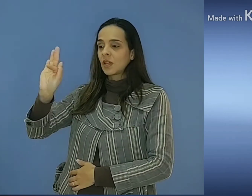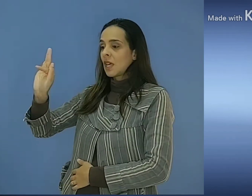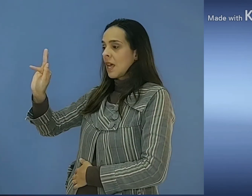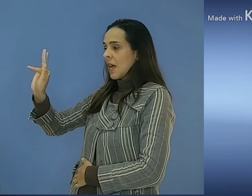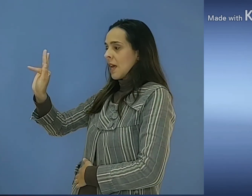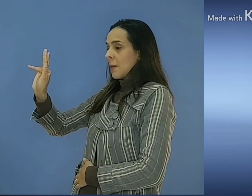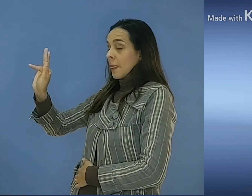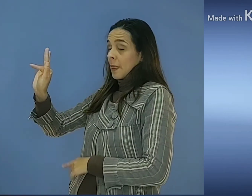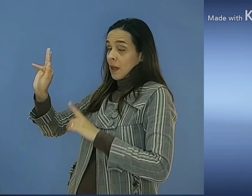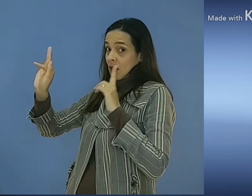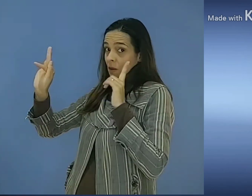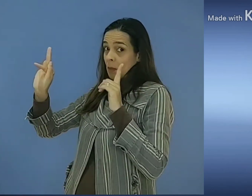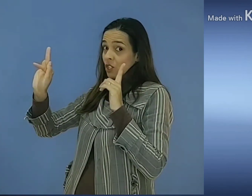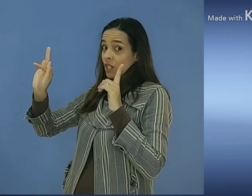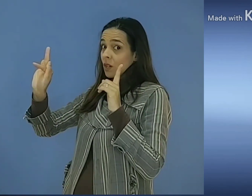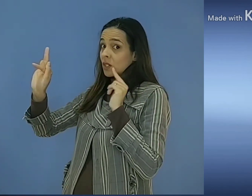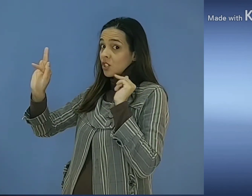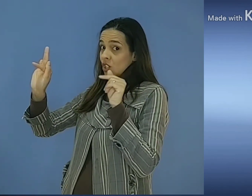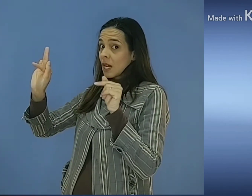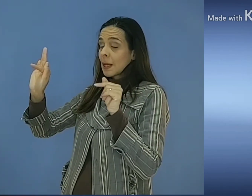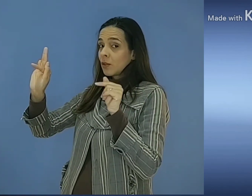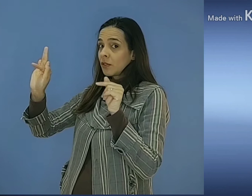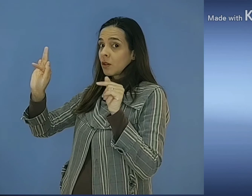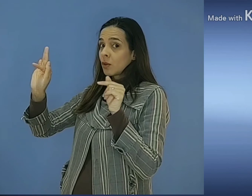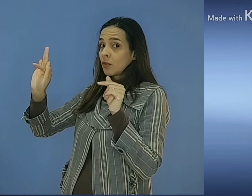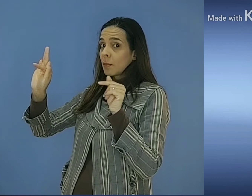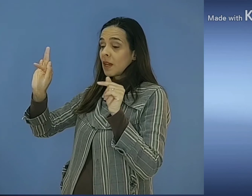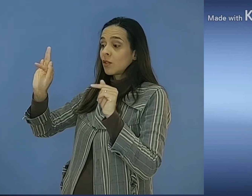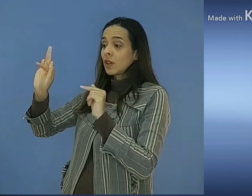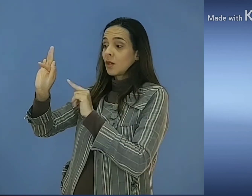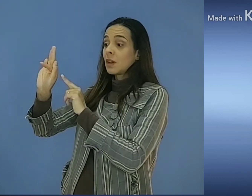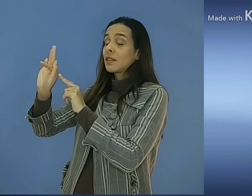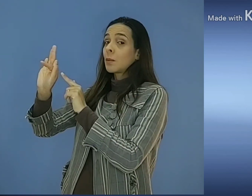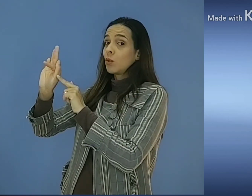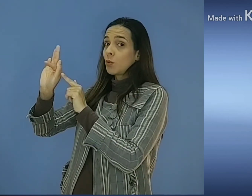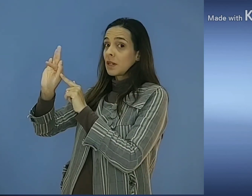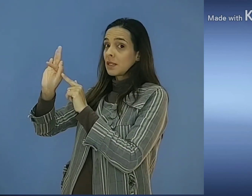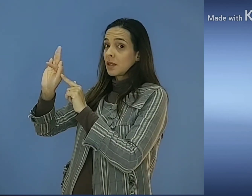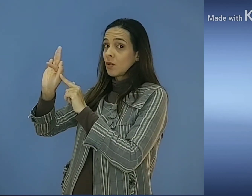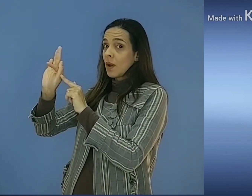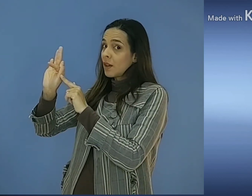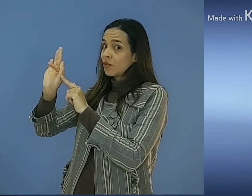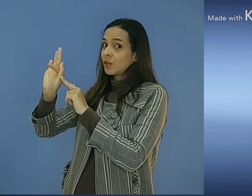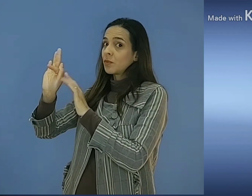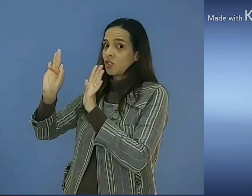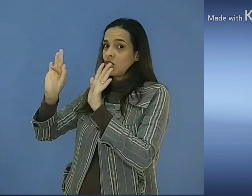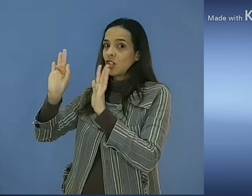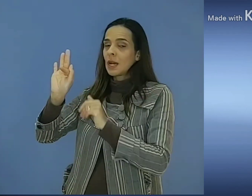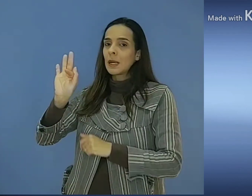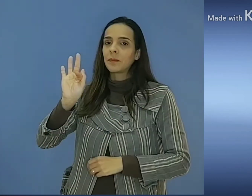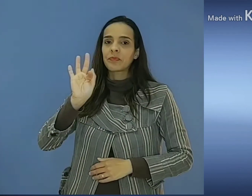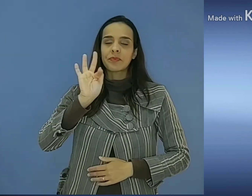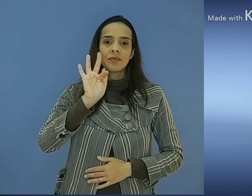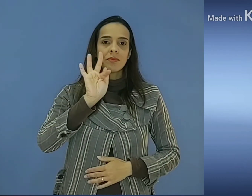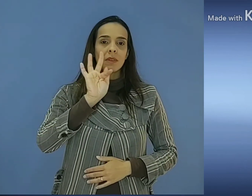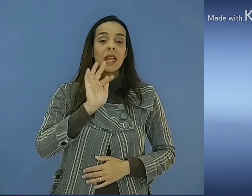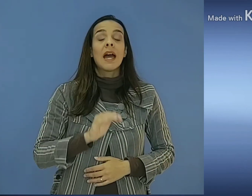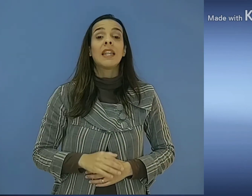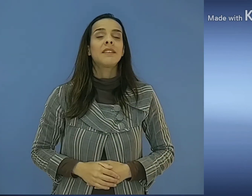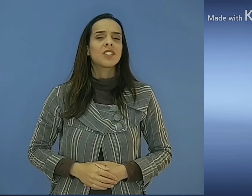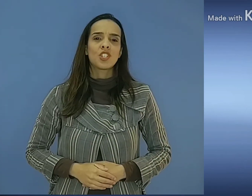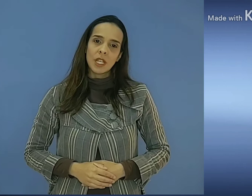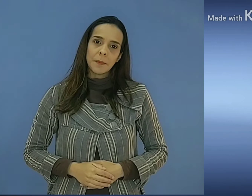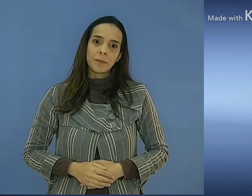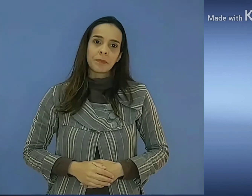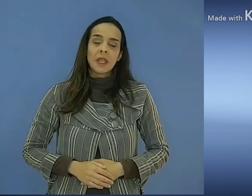levantados. Uma dica, quando a gente chegar lá no final do alfabeto, vai ter uma letra muito parecida com a F. A gente chega lá.